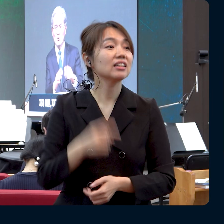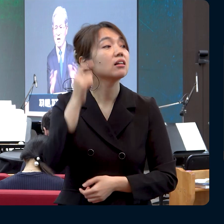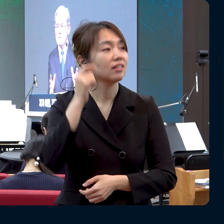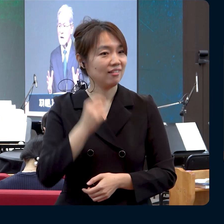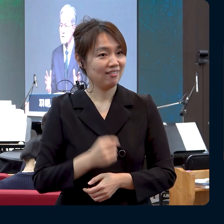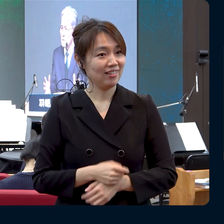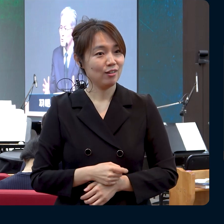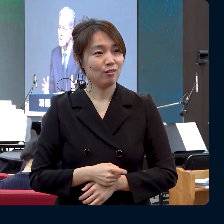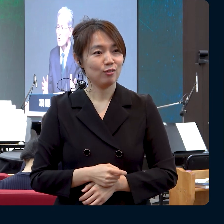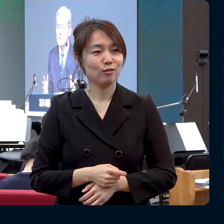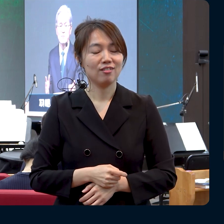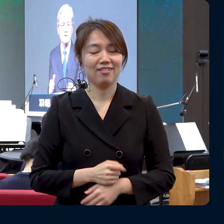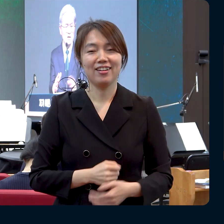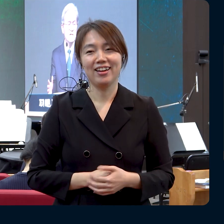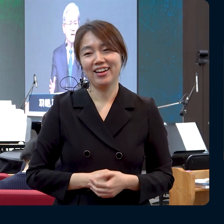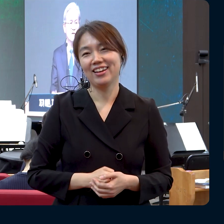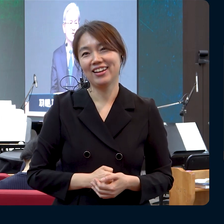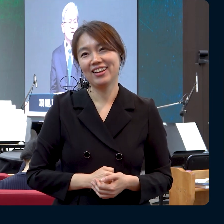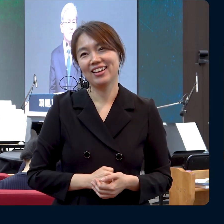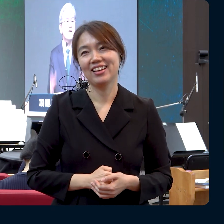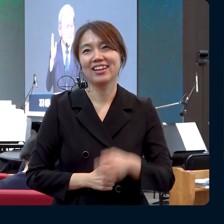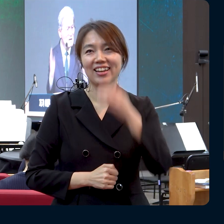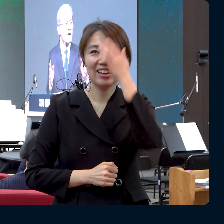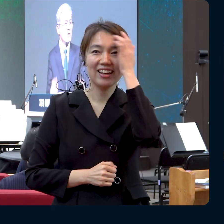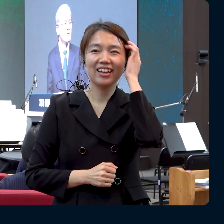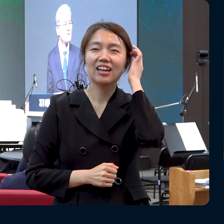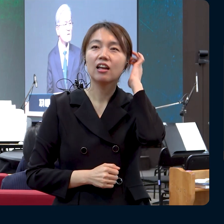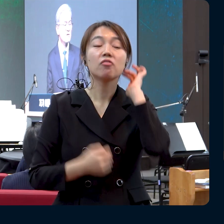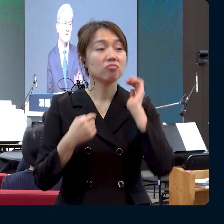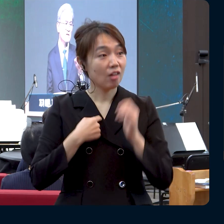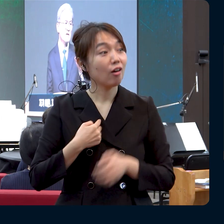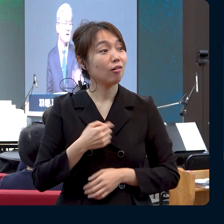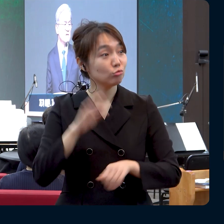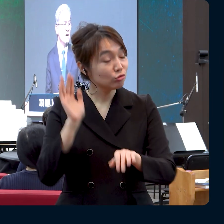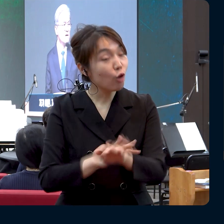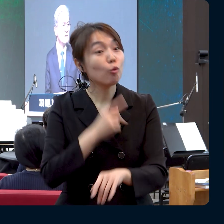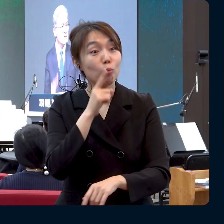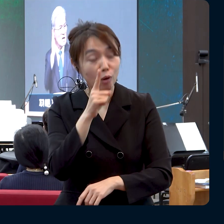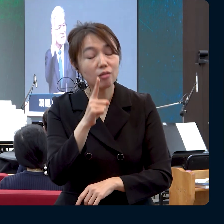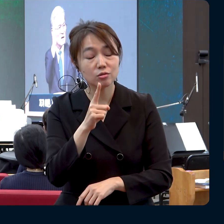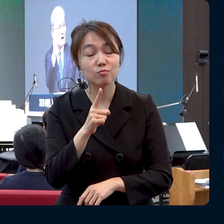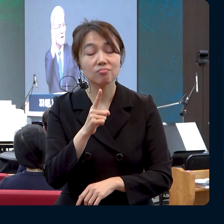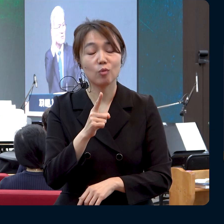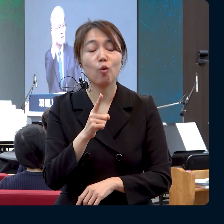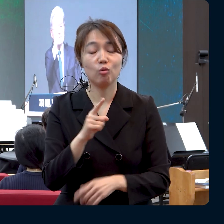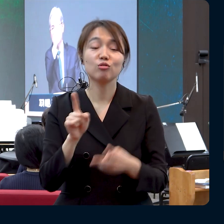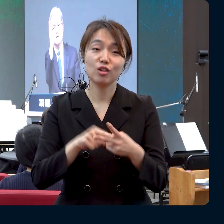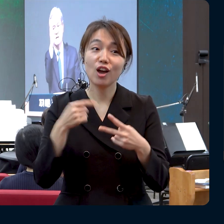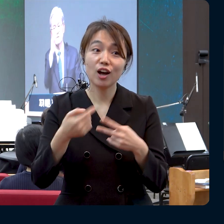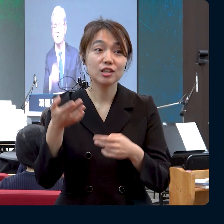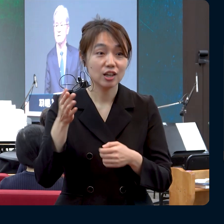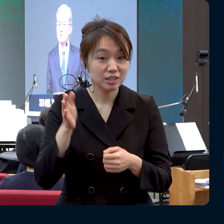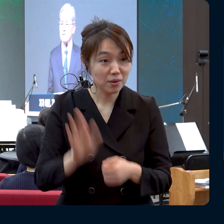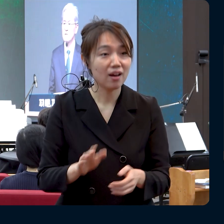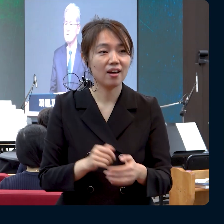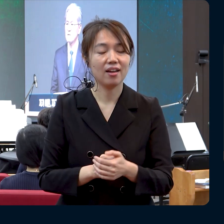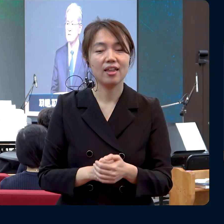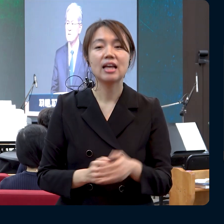물론 뭐 제가 말을 잘못해서 틀린 얘기를 해서 그렇다면 이해해요. 그런데 그게 아니라 자기 생각하고 틀리면 아니라는